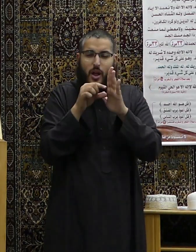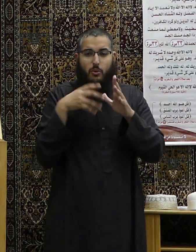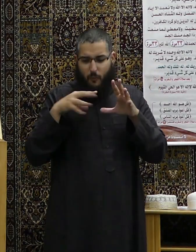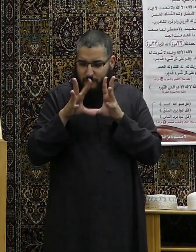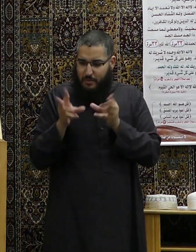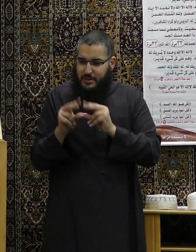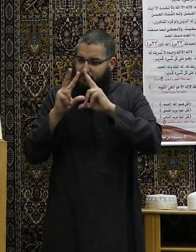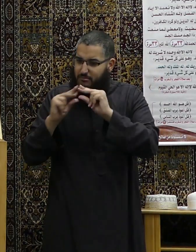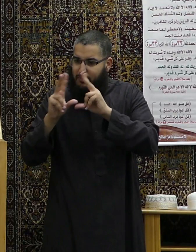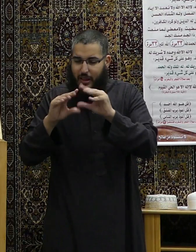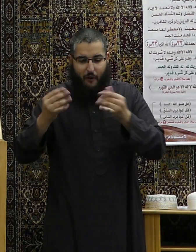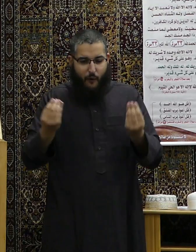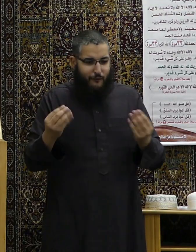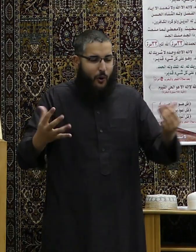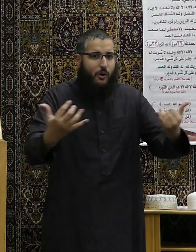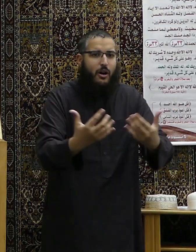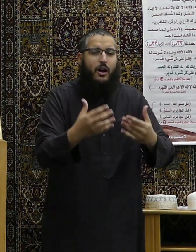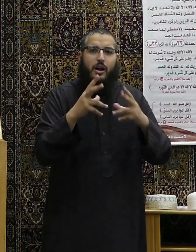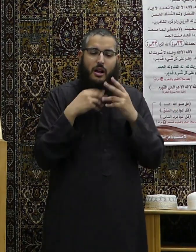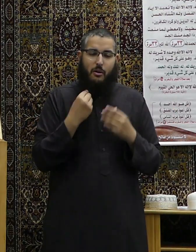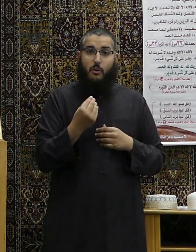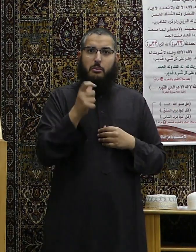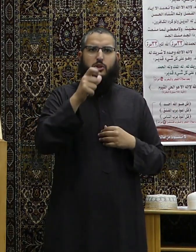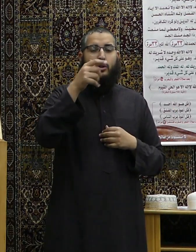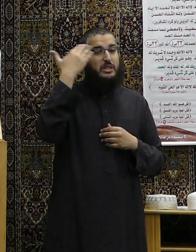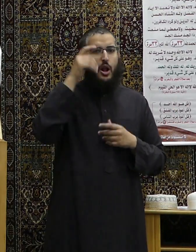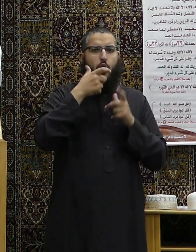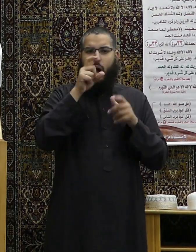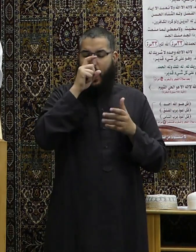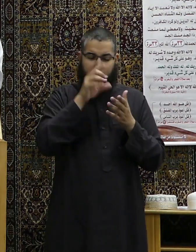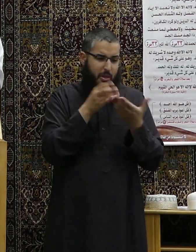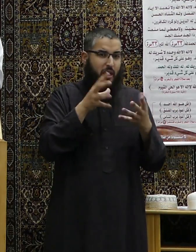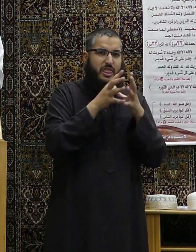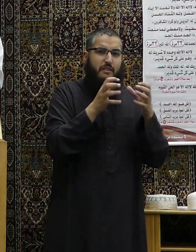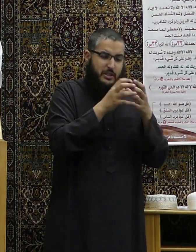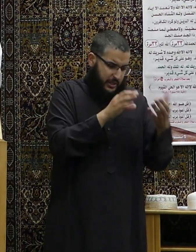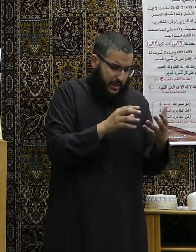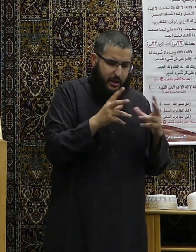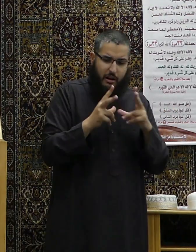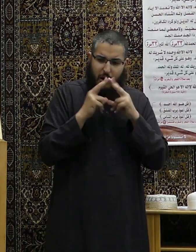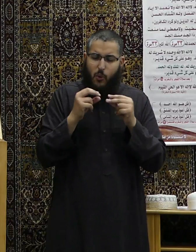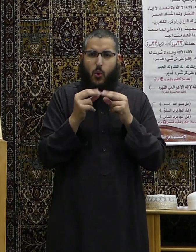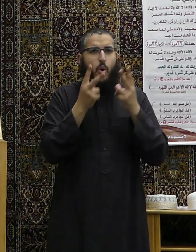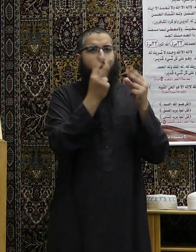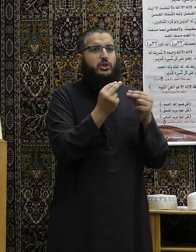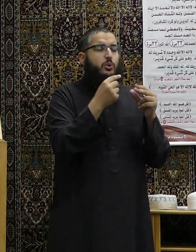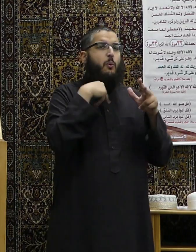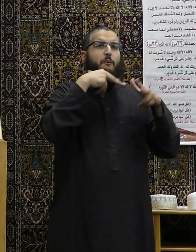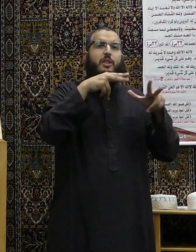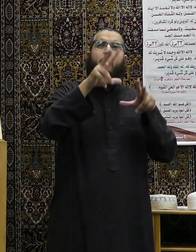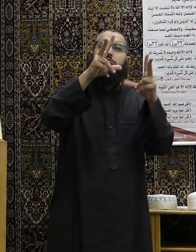cela. Asseyez-vous avec vos enfants, surtout les arabophones, ouvrez un tafsir, lisez ou mettez un enregistrement audio ou